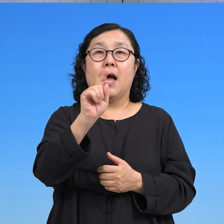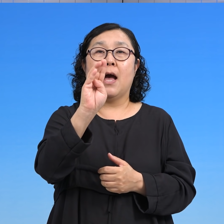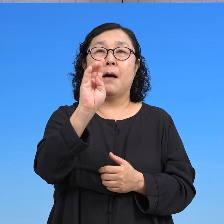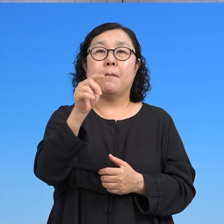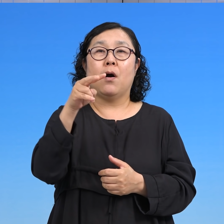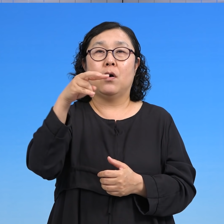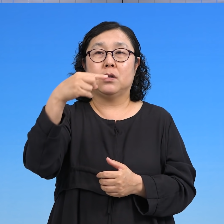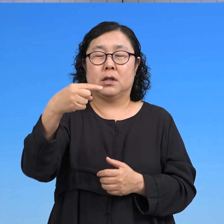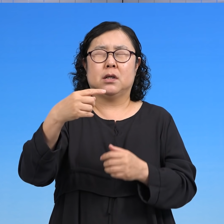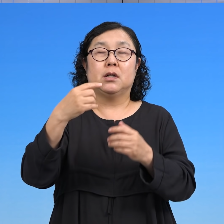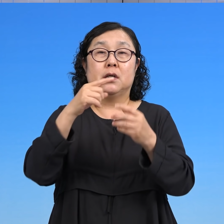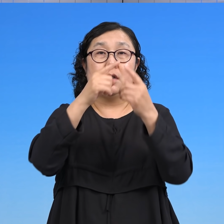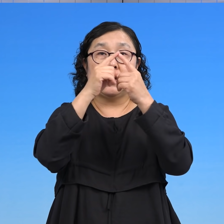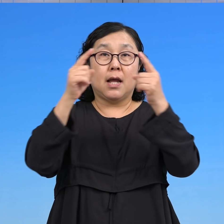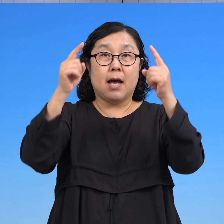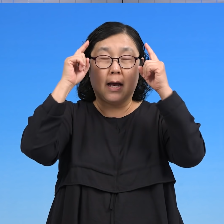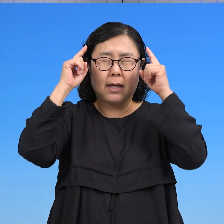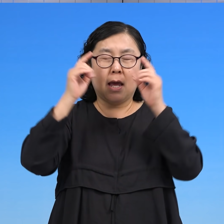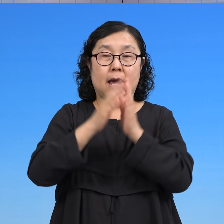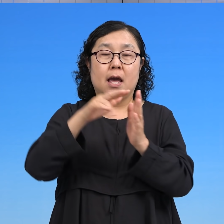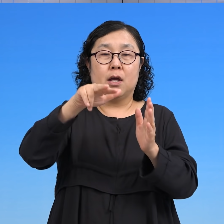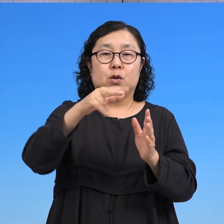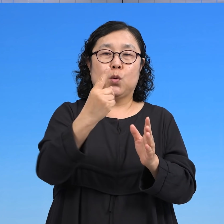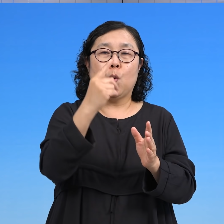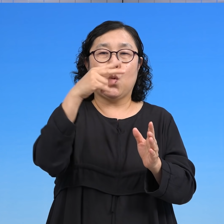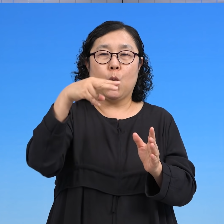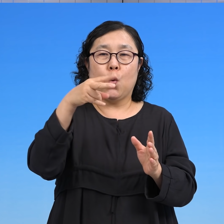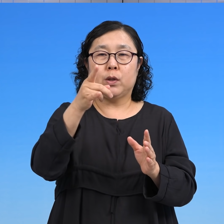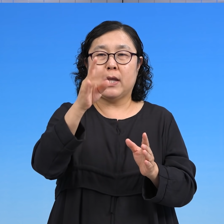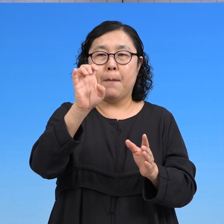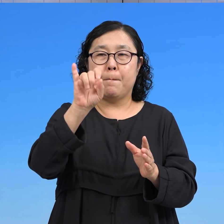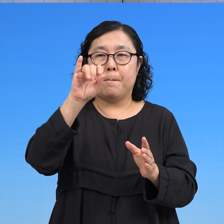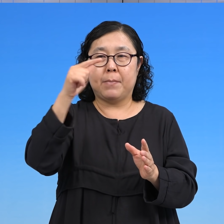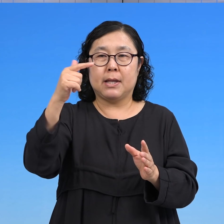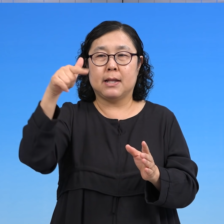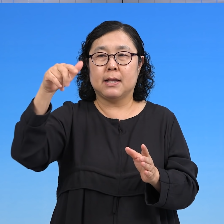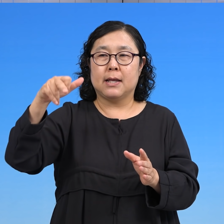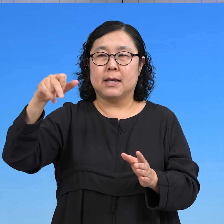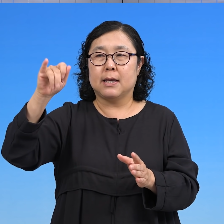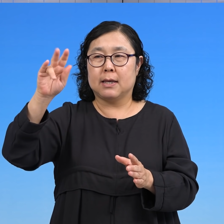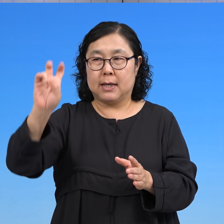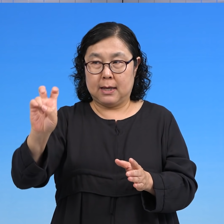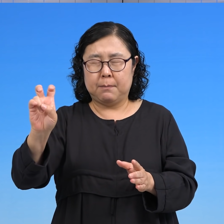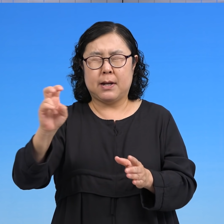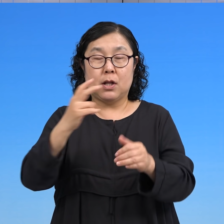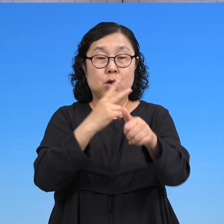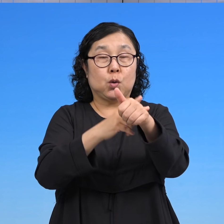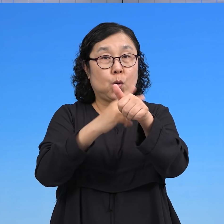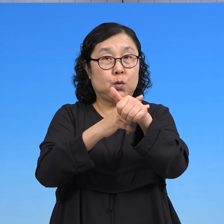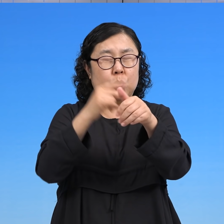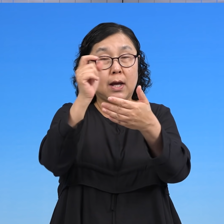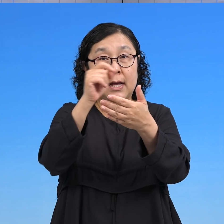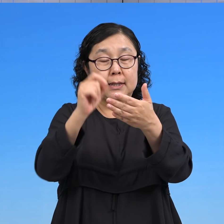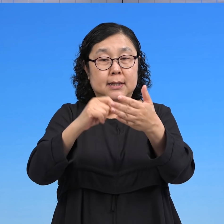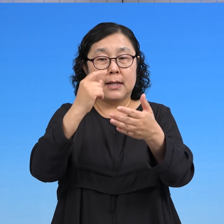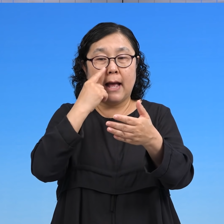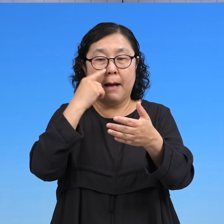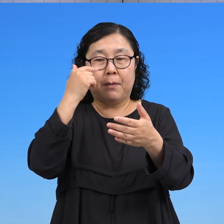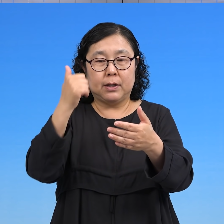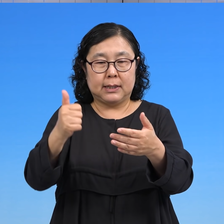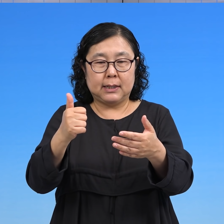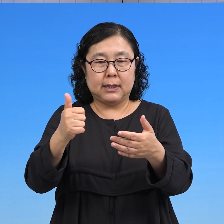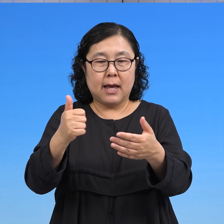하버드 대학교 조세핀 킴 교수가 쓴 아버지 이펙트라는 책이 있는데요, 뭐 조세핀 킴 하니까